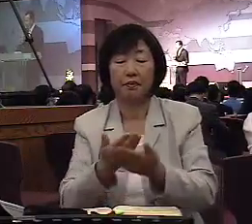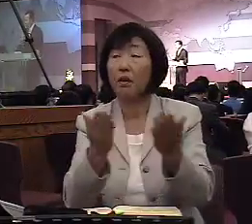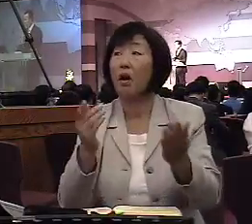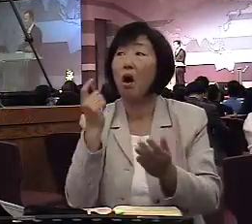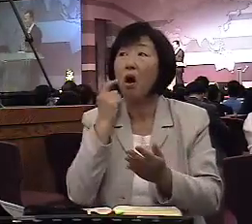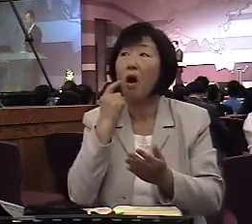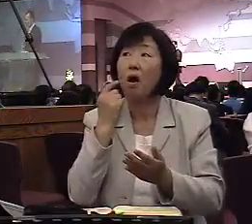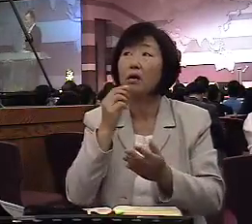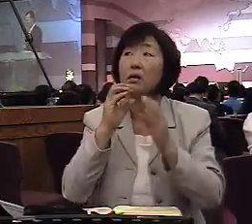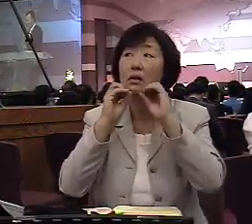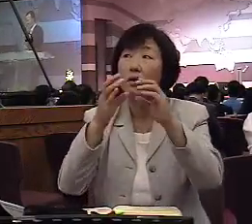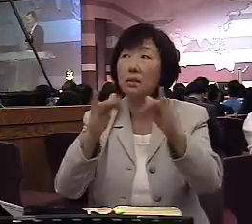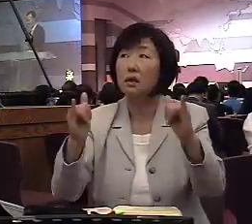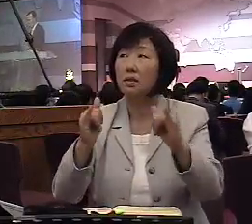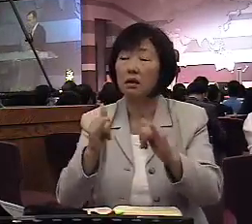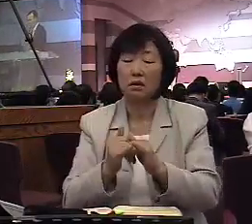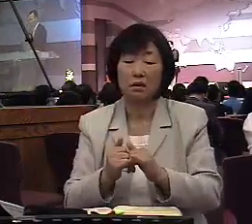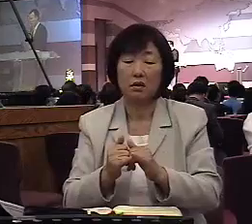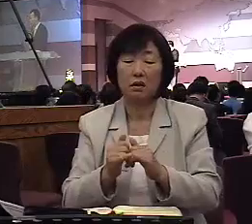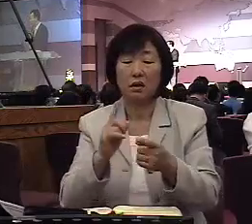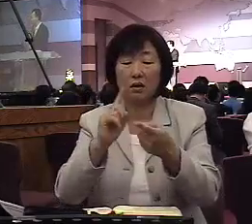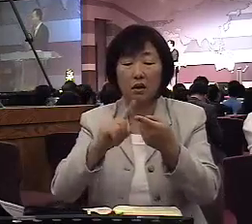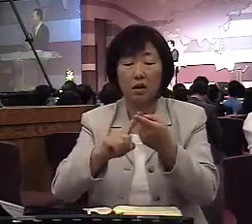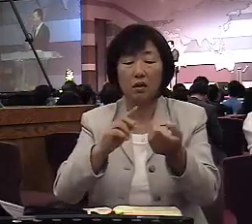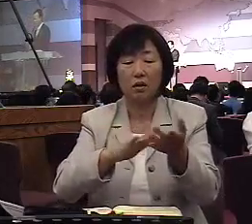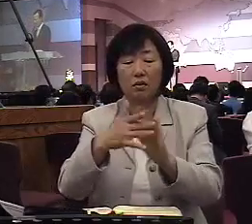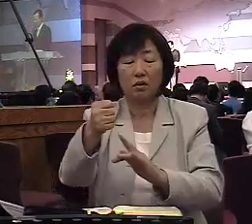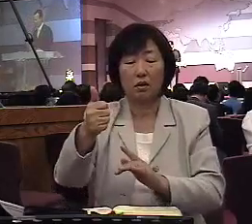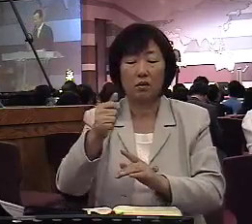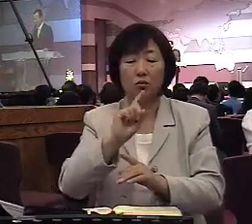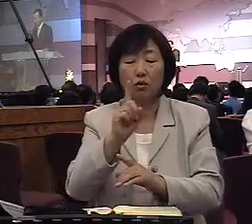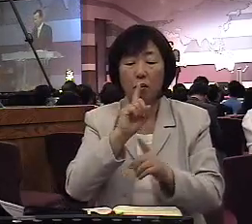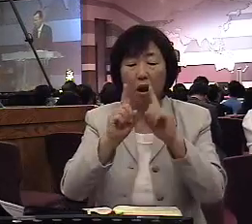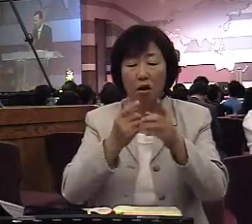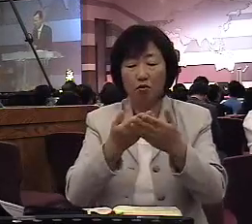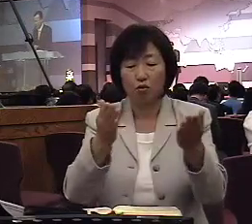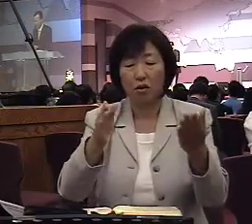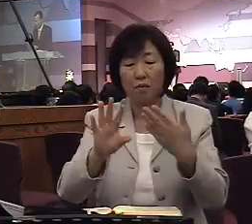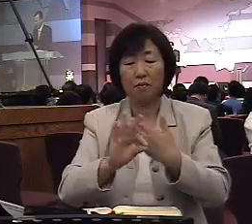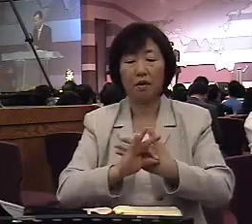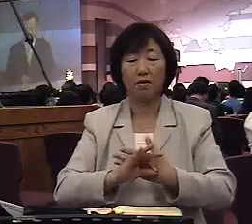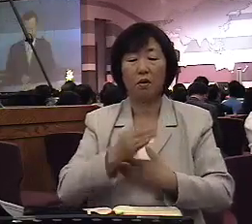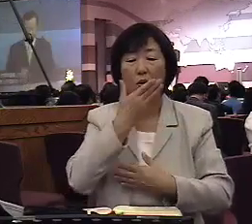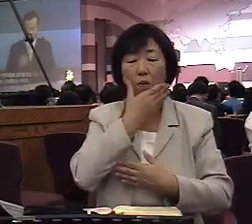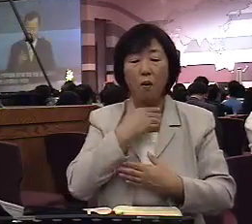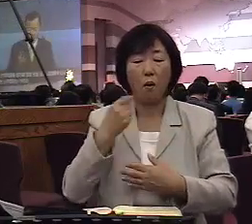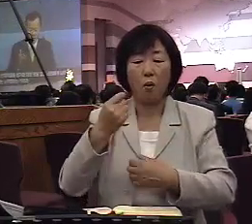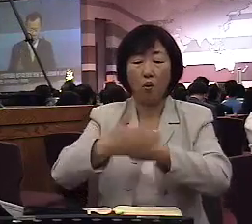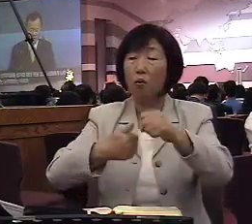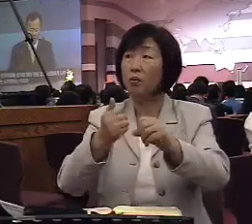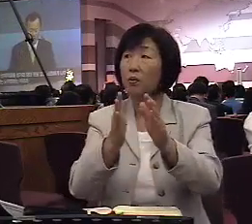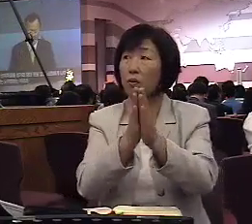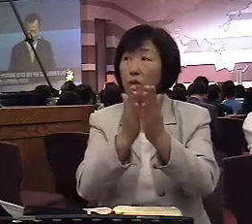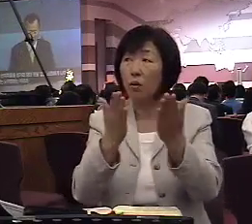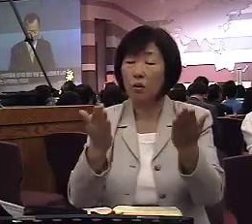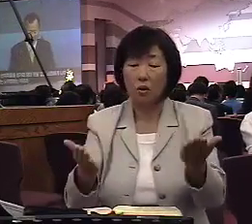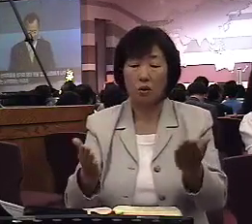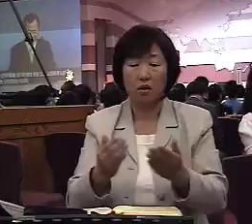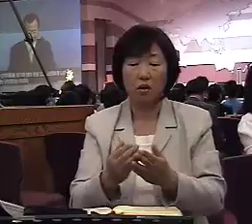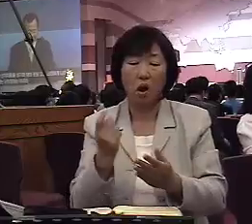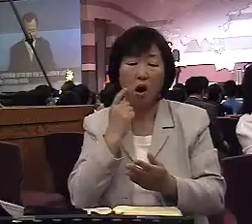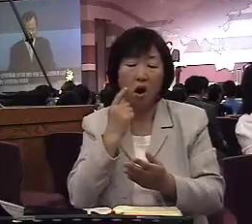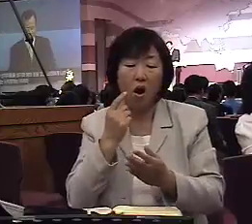거짓 선지자들에 대하여 예수님께서 무슨 말씀하셨는가? 복음서 이런 말씀을 하십니다. 거짓 선지자들을